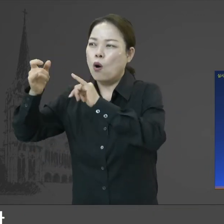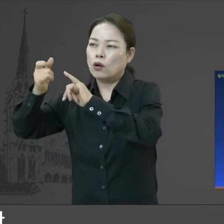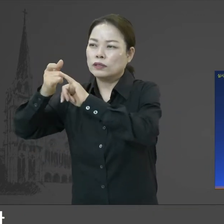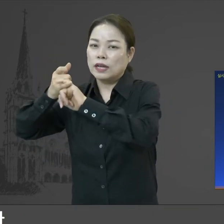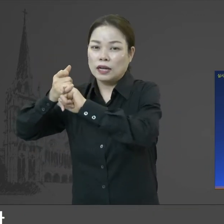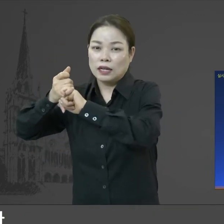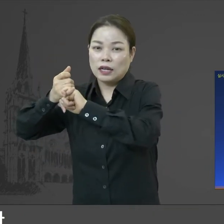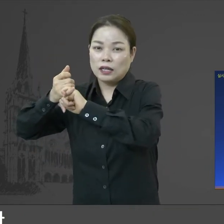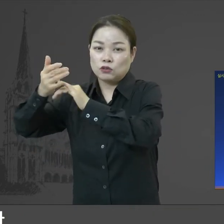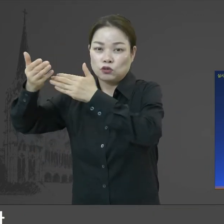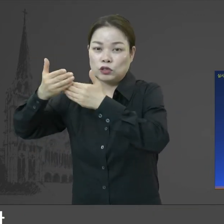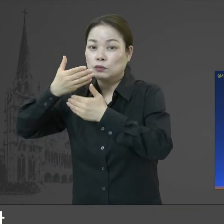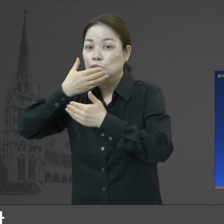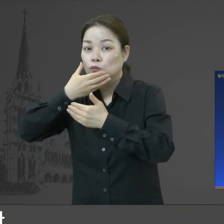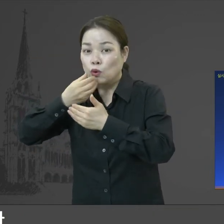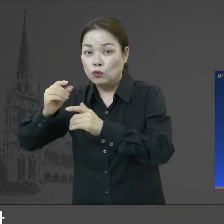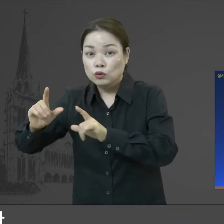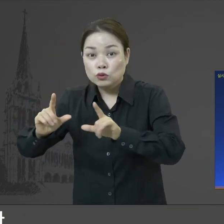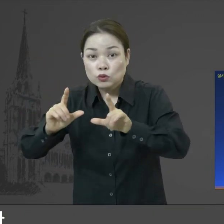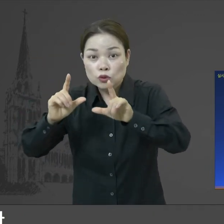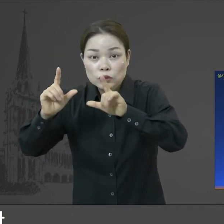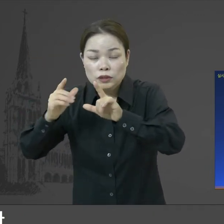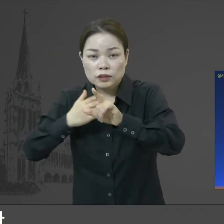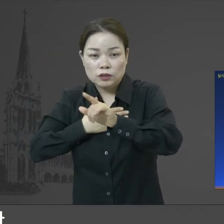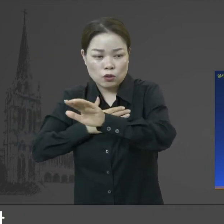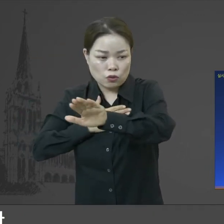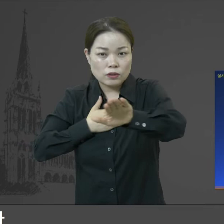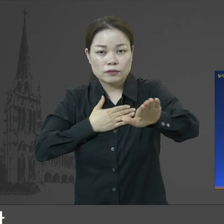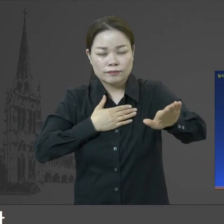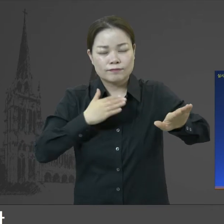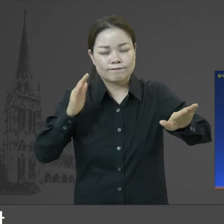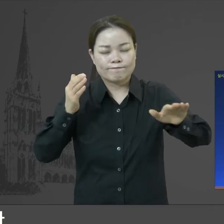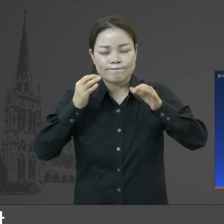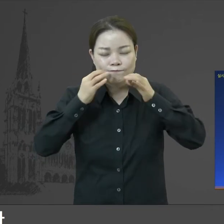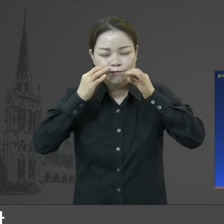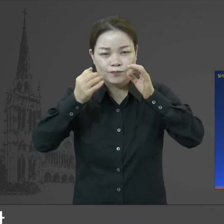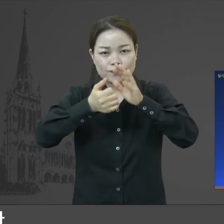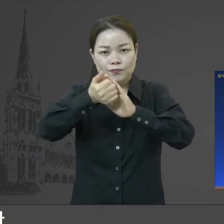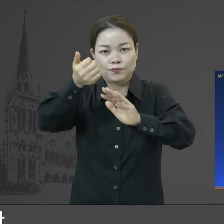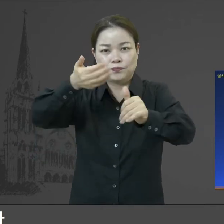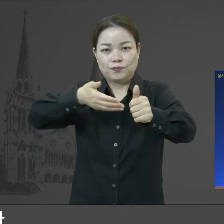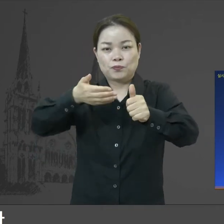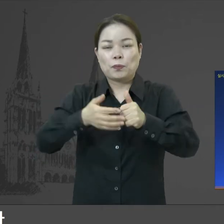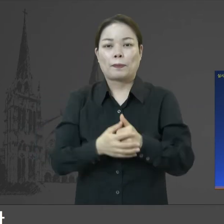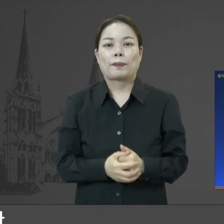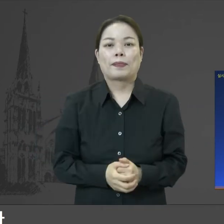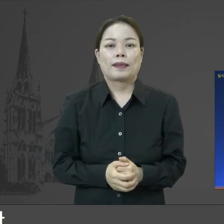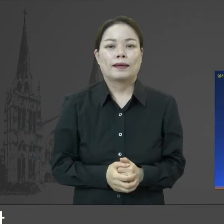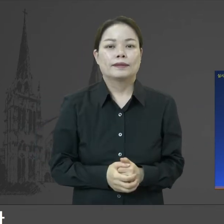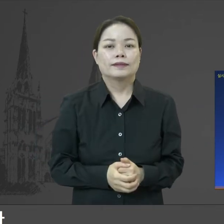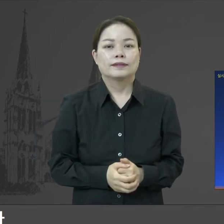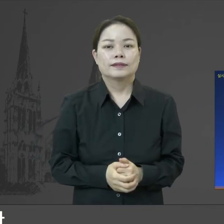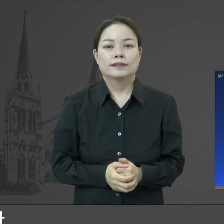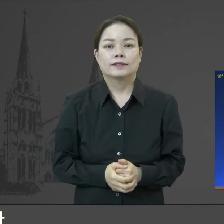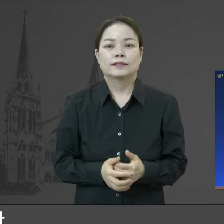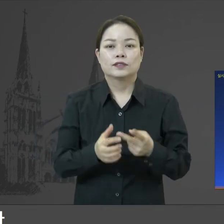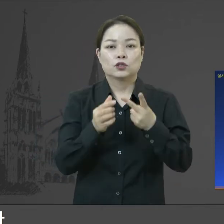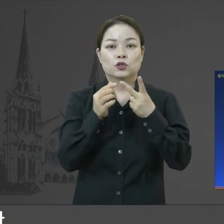복을 누릴 수 있는 저와 여러분 될 수 있기를 간절히 소망합니다. 자,